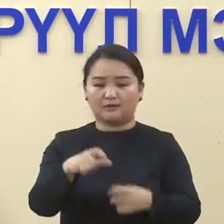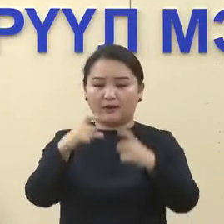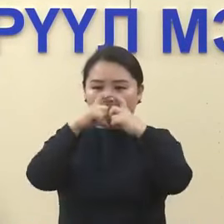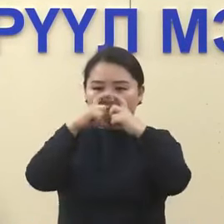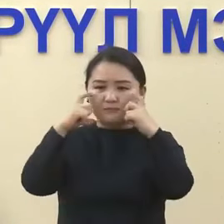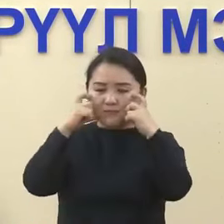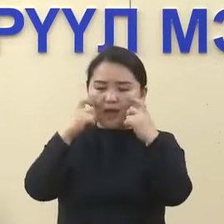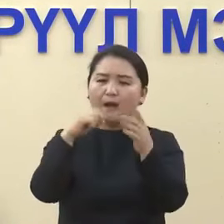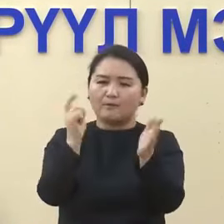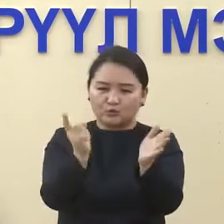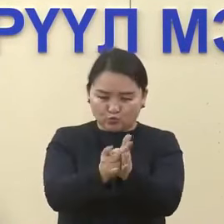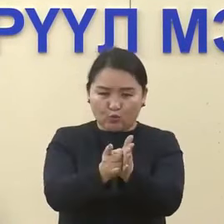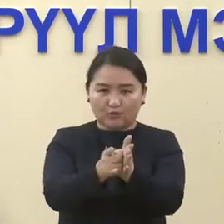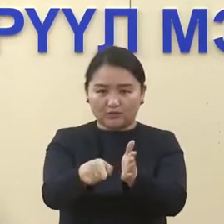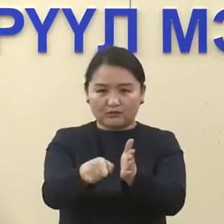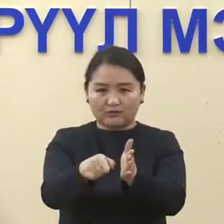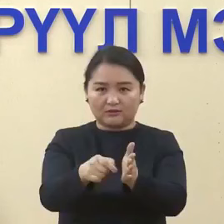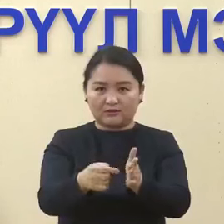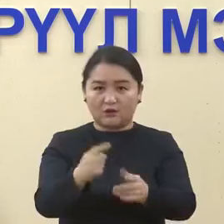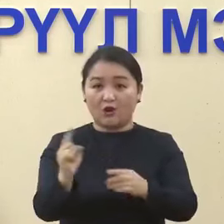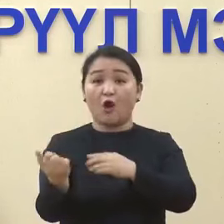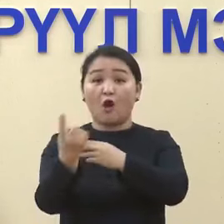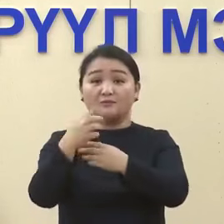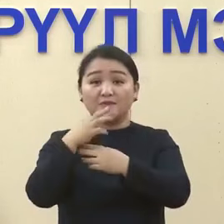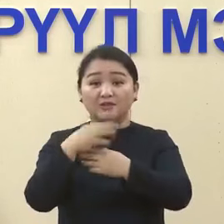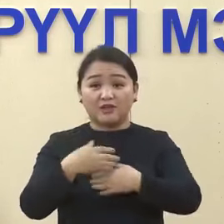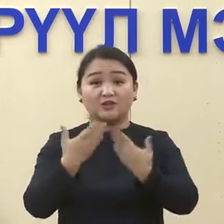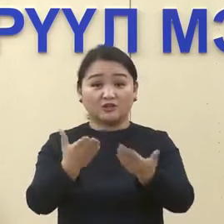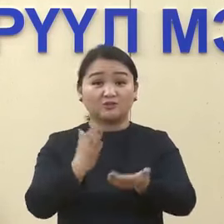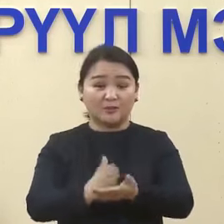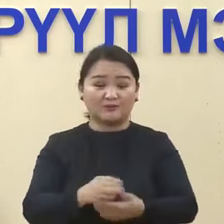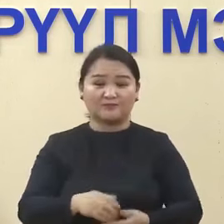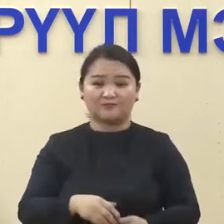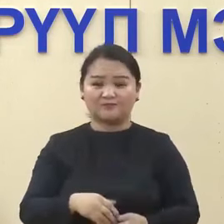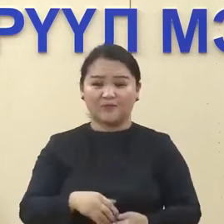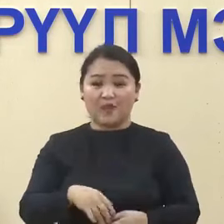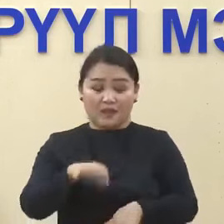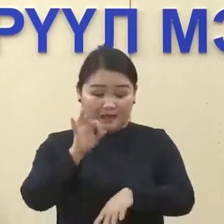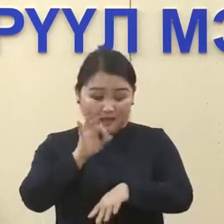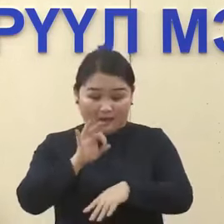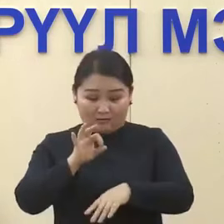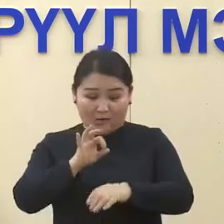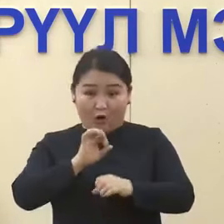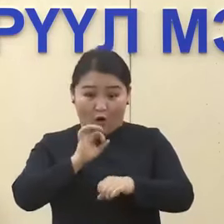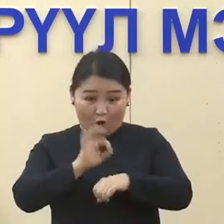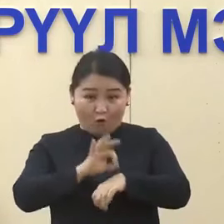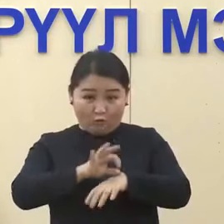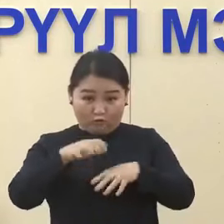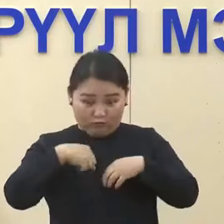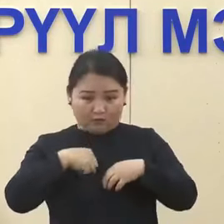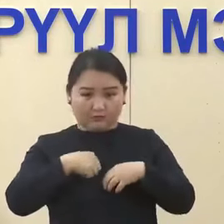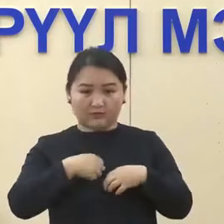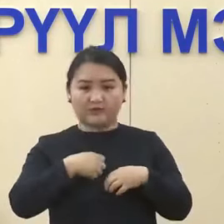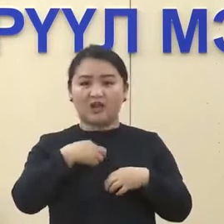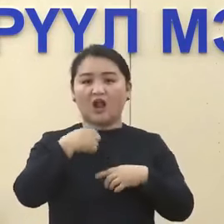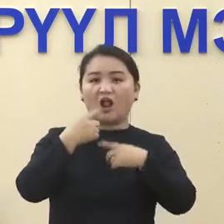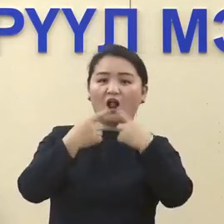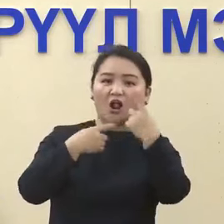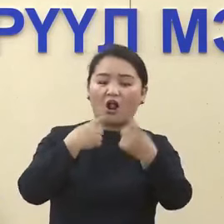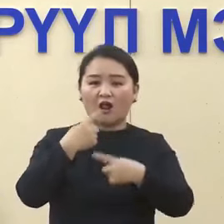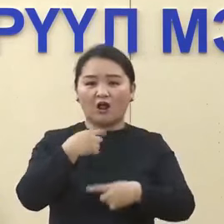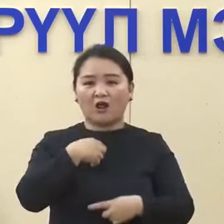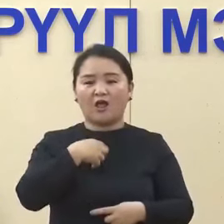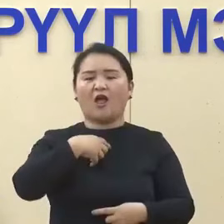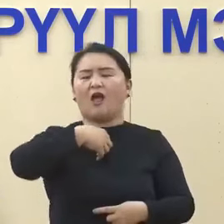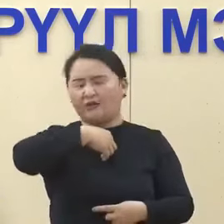хаалт зөөх нь маш чухал гэдгийг бол онцолж байна. За, халдвартай хүн ярих, найтах, ханиахад түүнээс